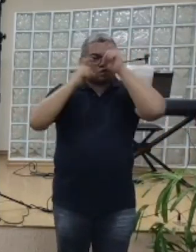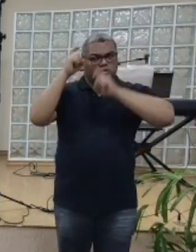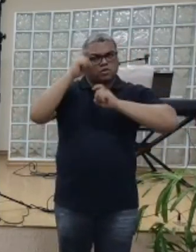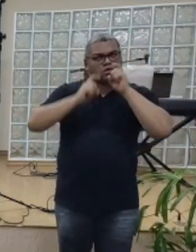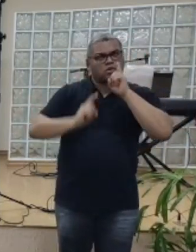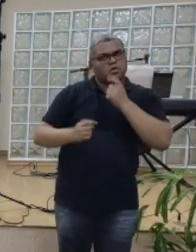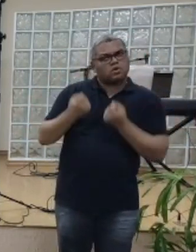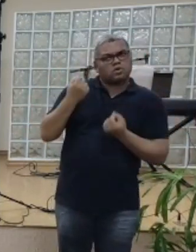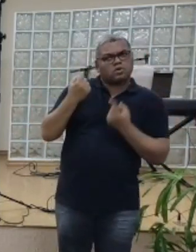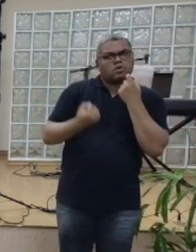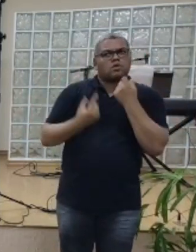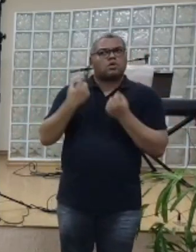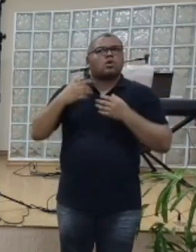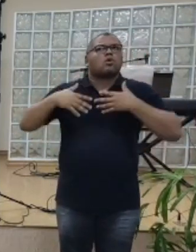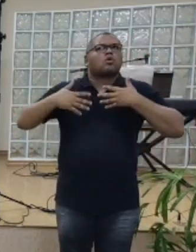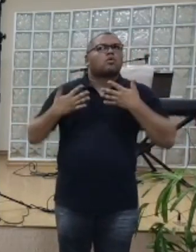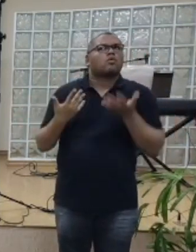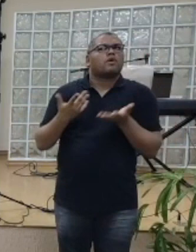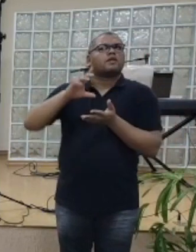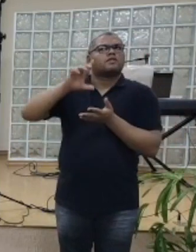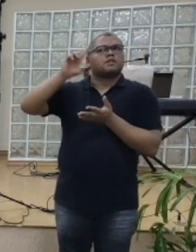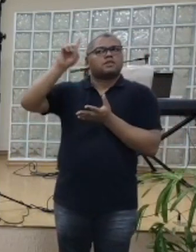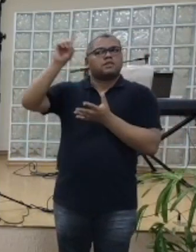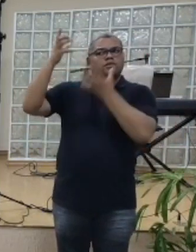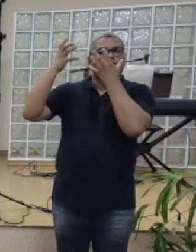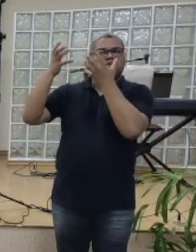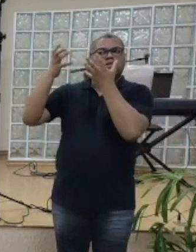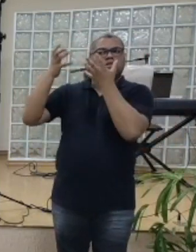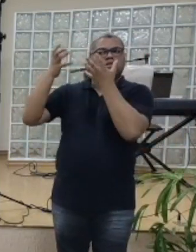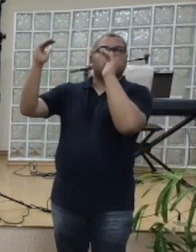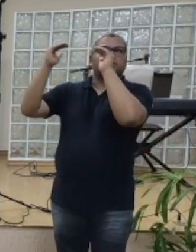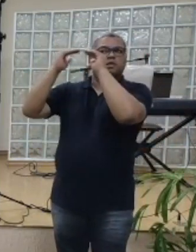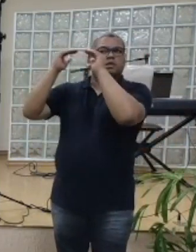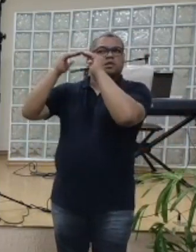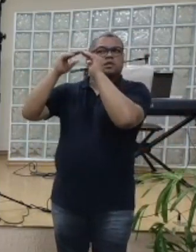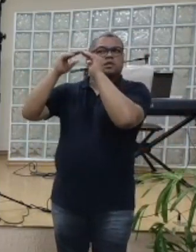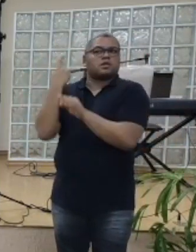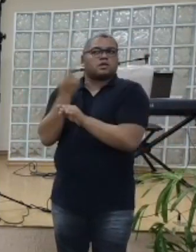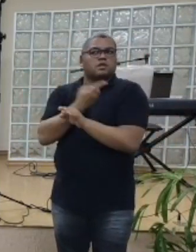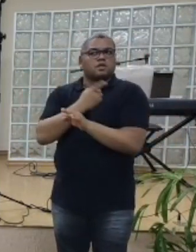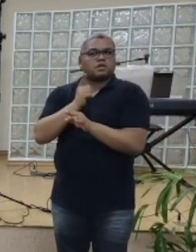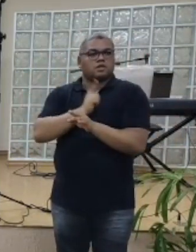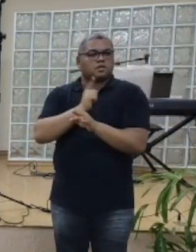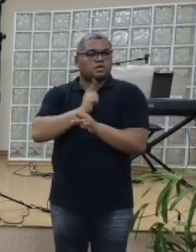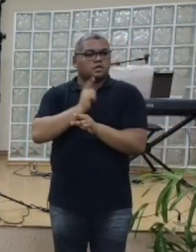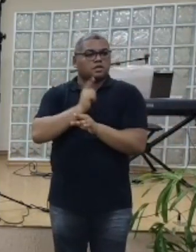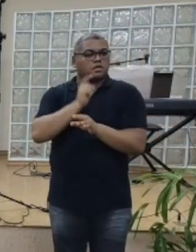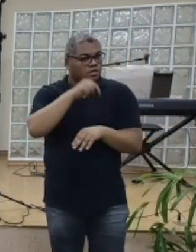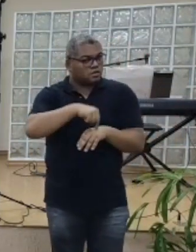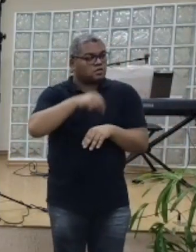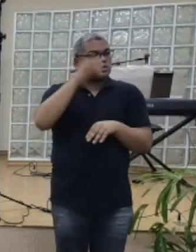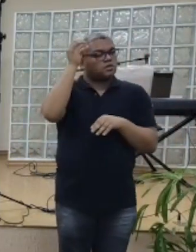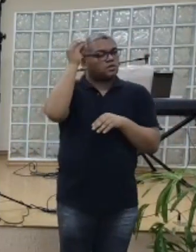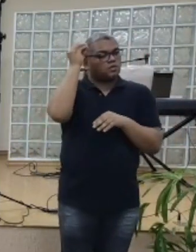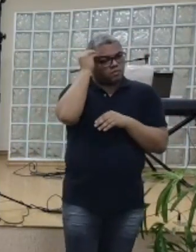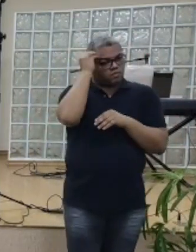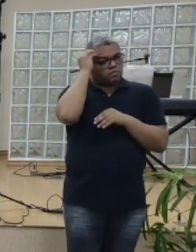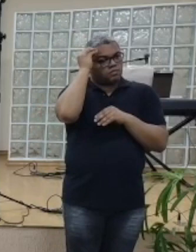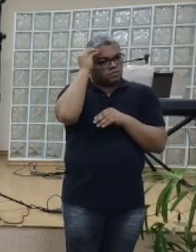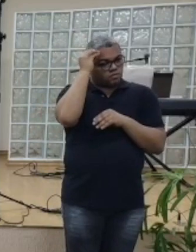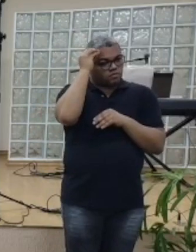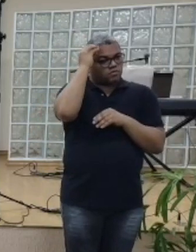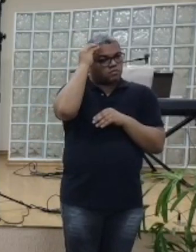atitudes Deus gostaria que nós tivéssemos? Essas têm que ser reflexões que nós precisamos fazer diante de tudo que